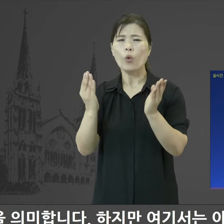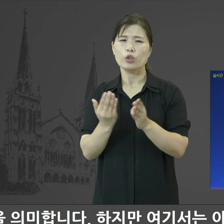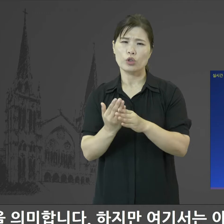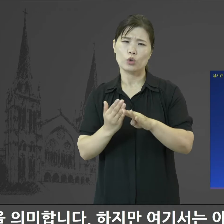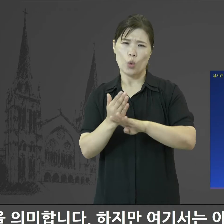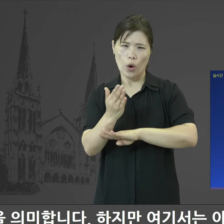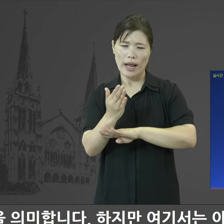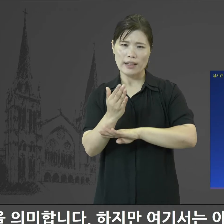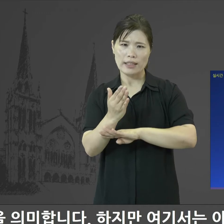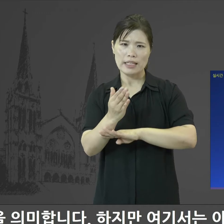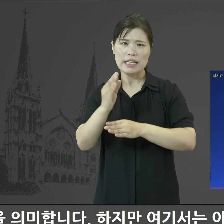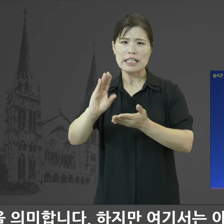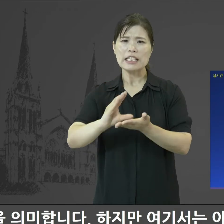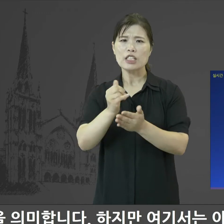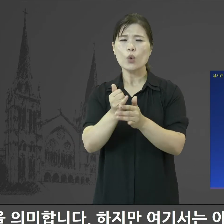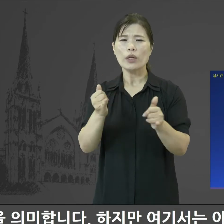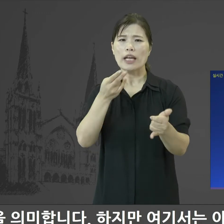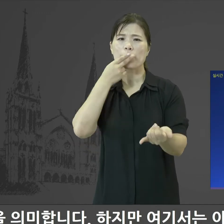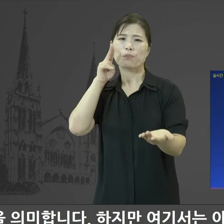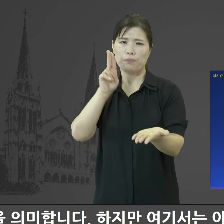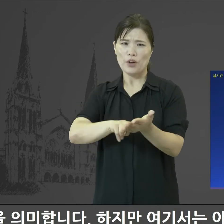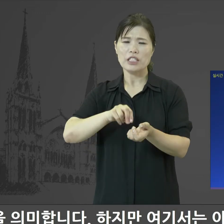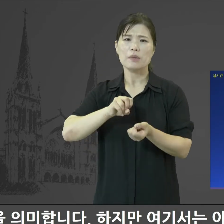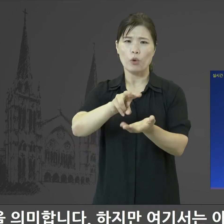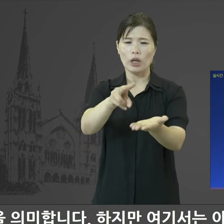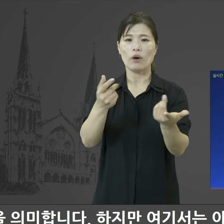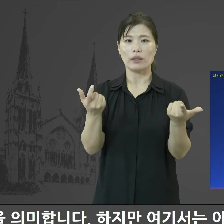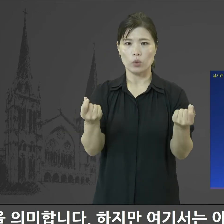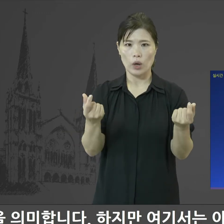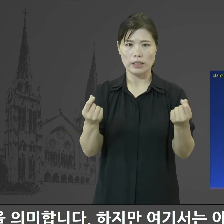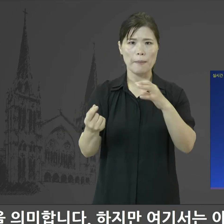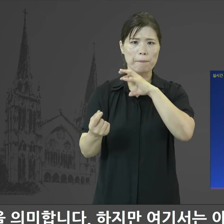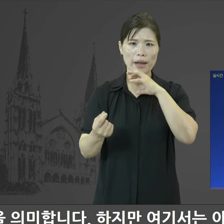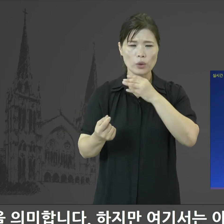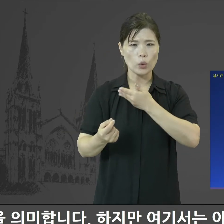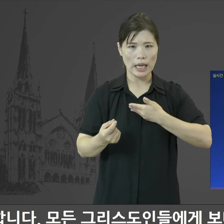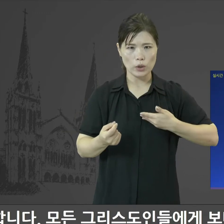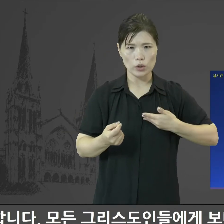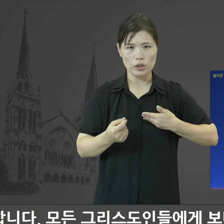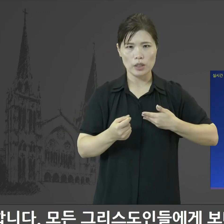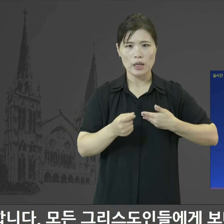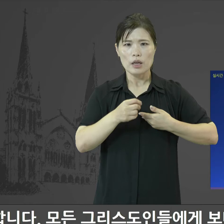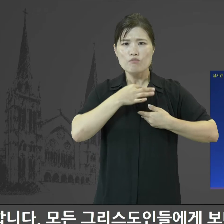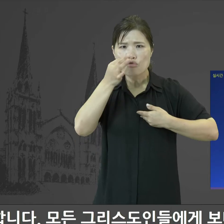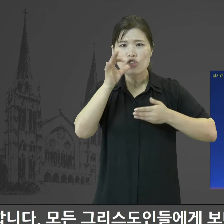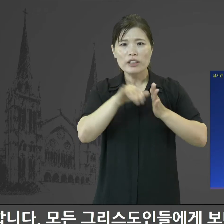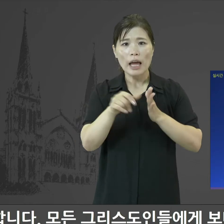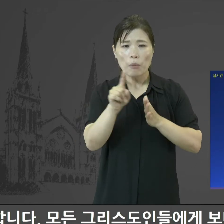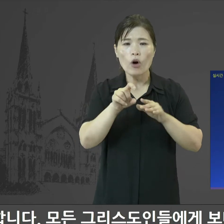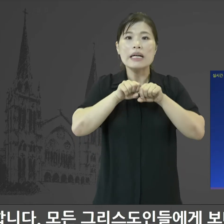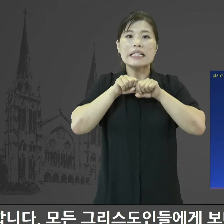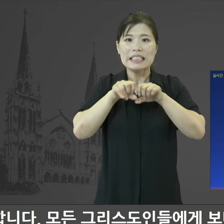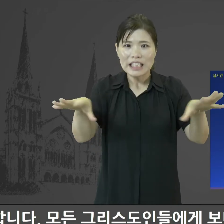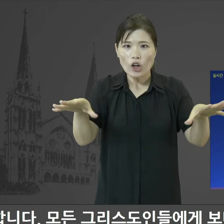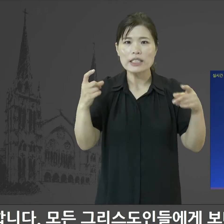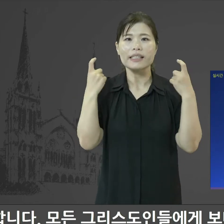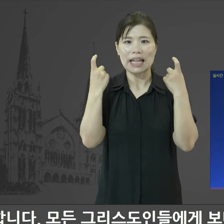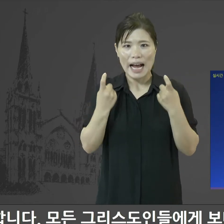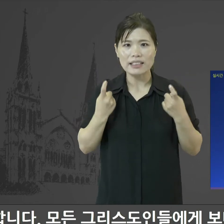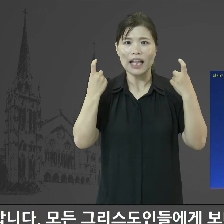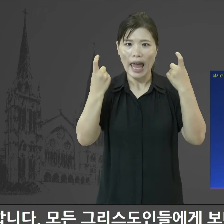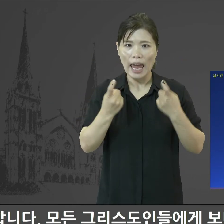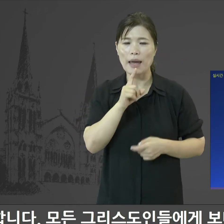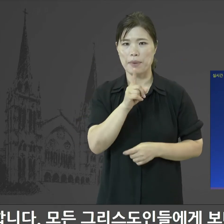편지입니다. 베드로 사도는 흩어진 나그네라고 성도들을 부르면서 그들의 고난이